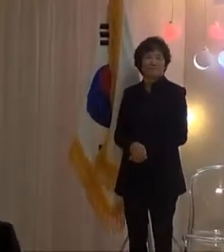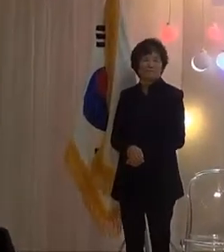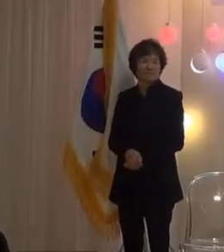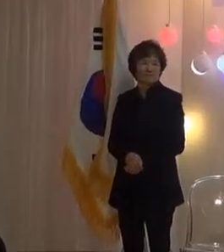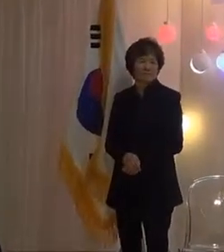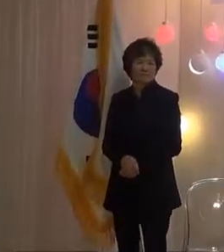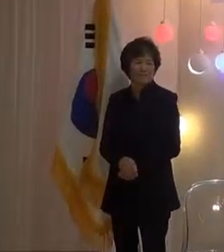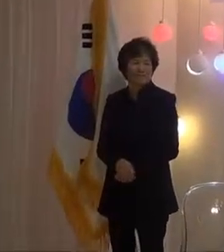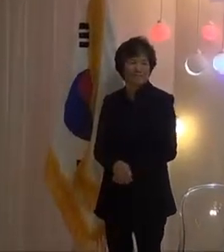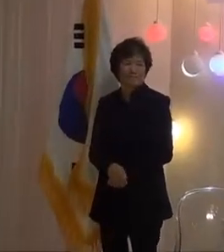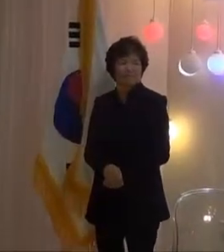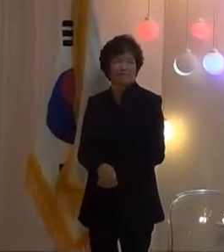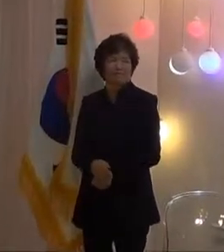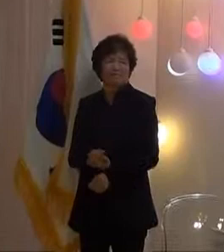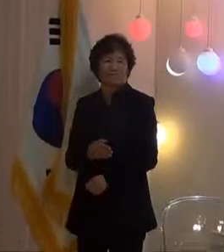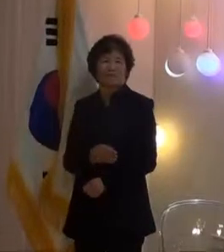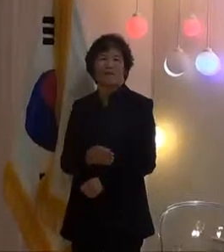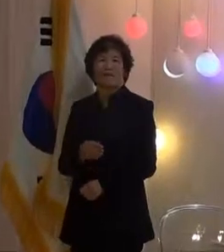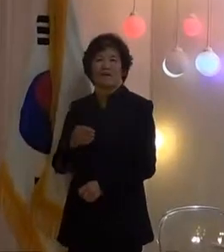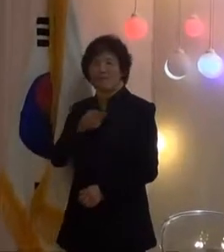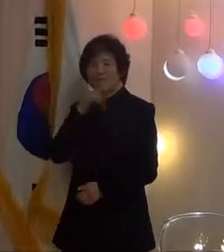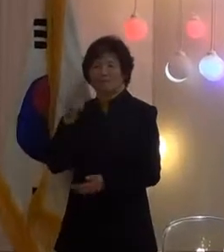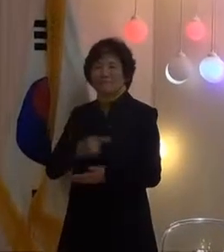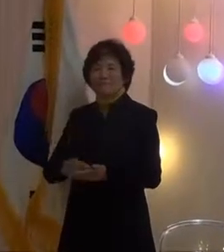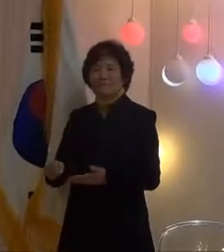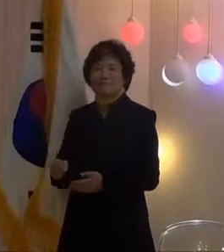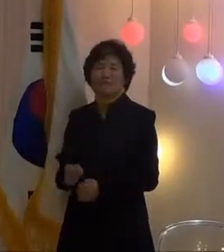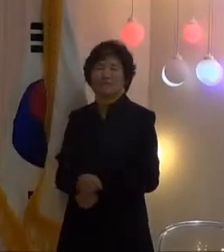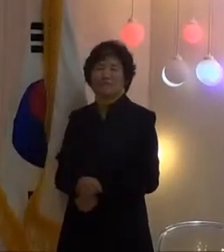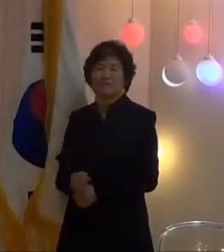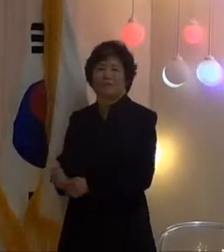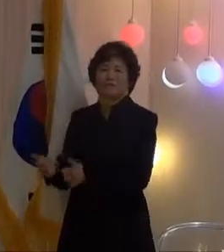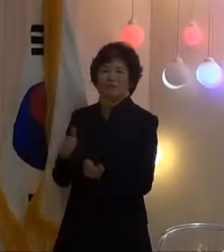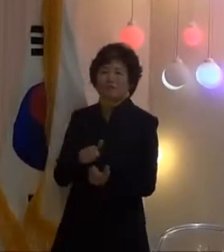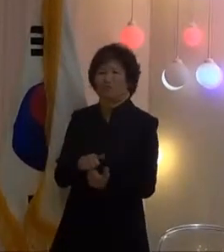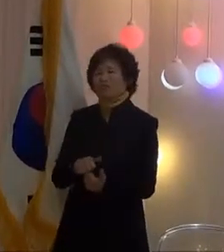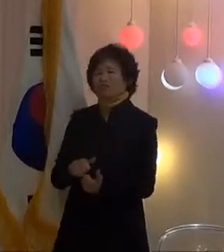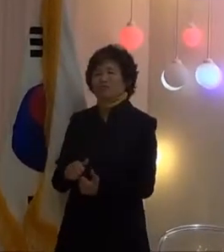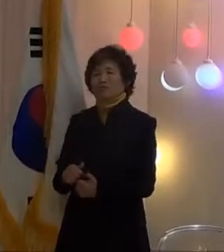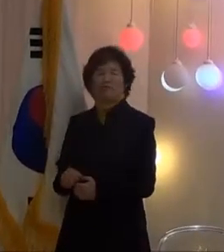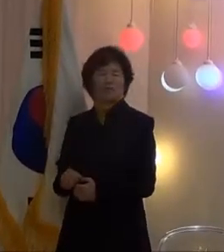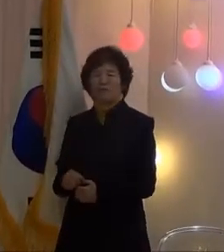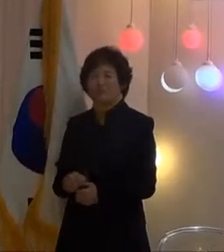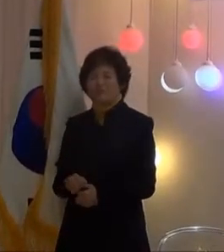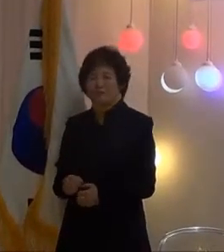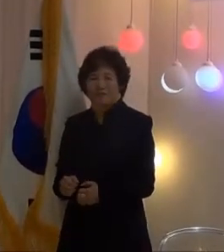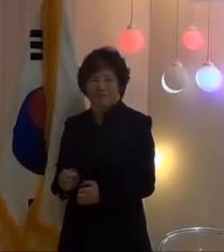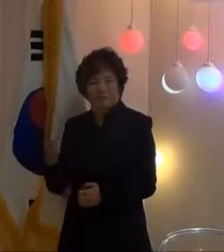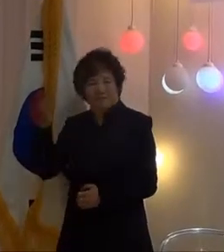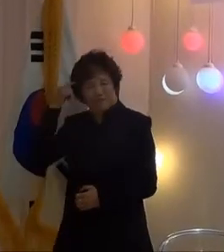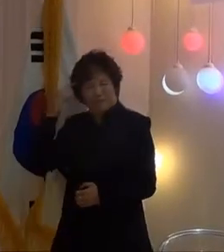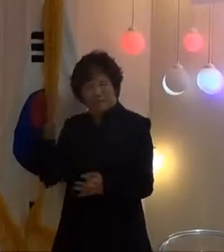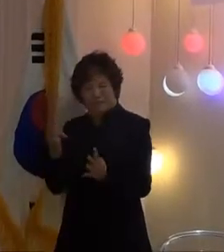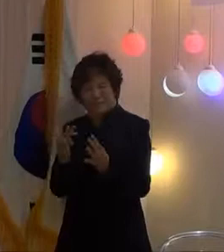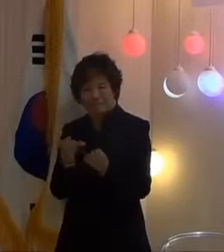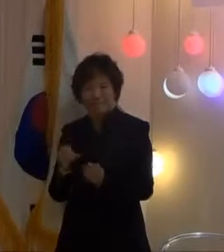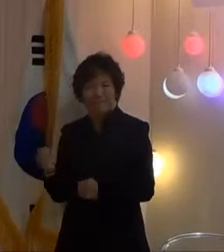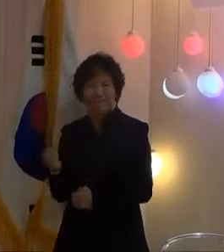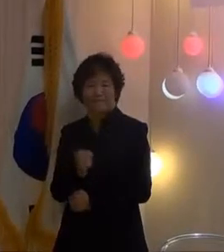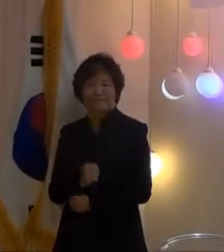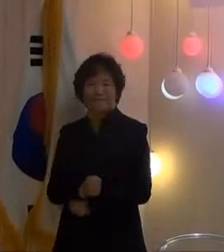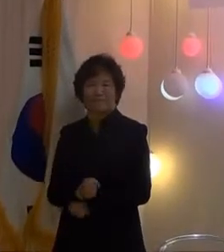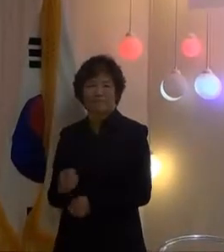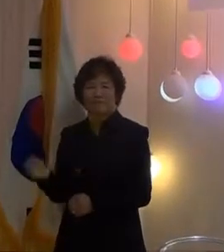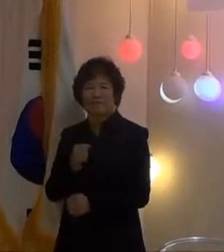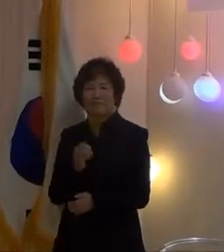그때마다 정말 내가 빚쟁이구나, 정말 죽일 놈이구나 그런 생각 많이 듭니다. 근데 제가